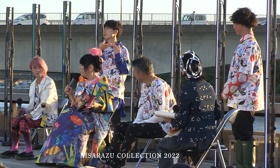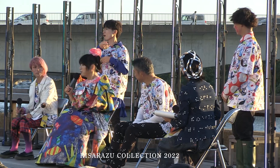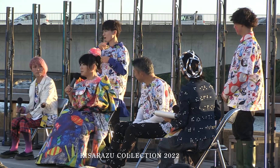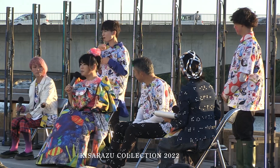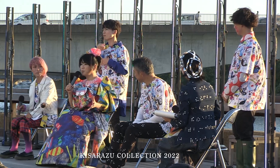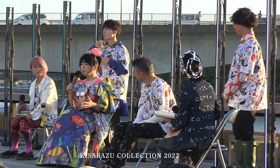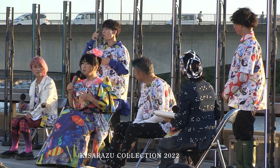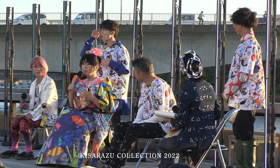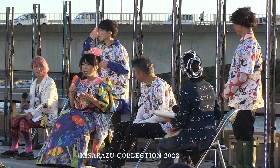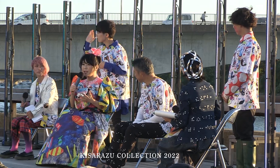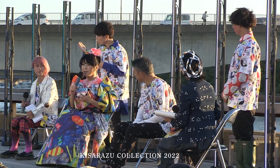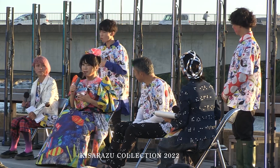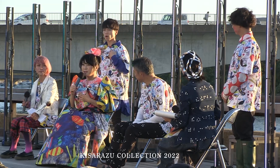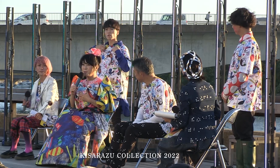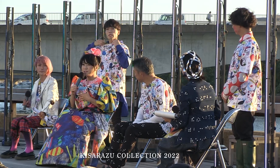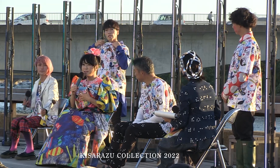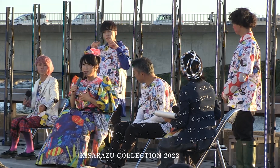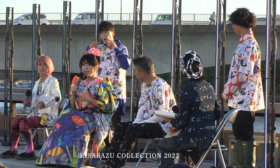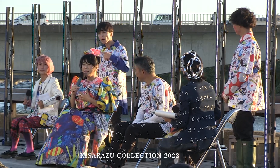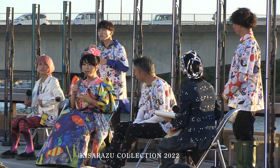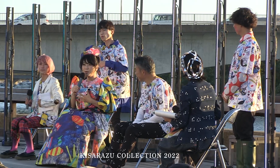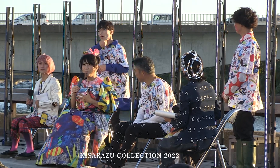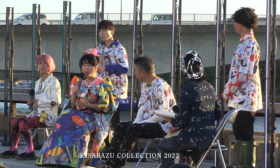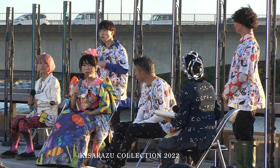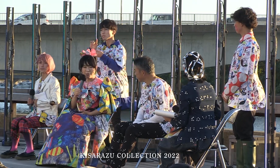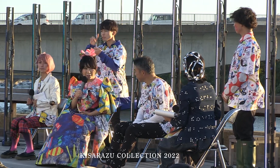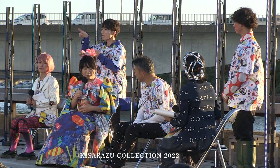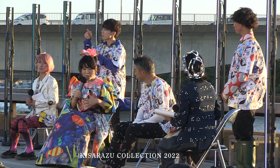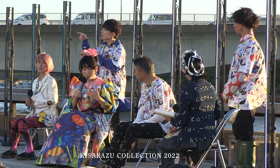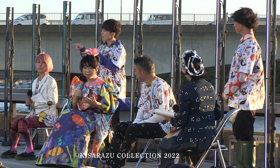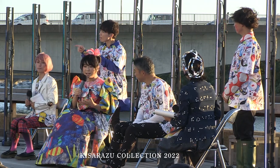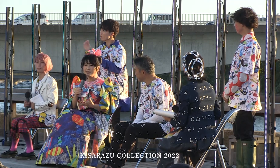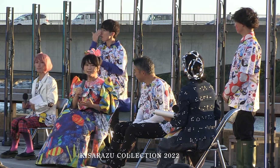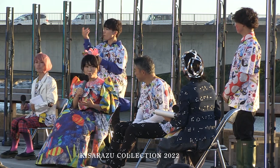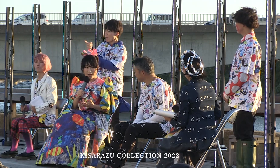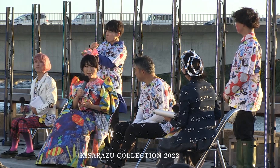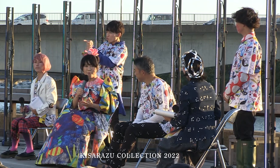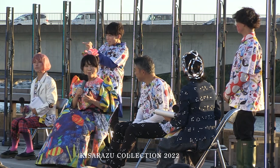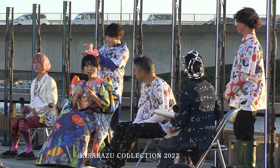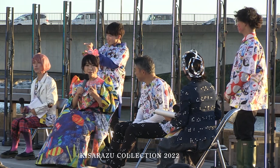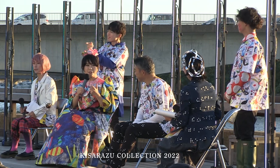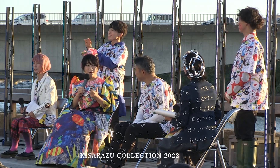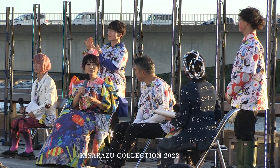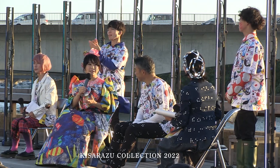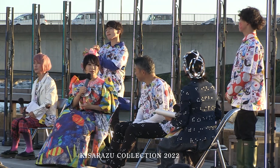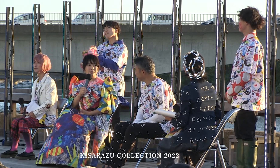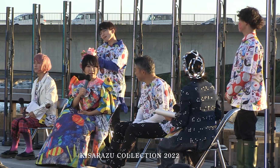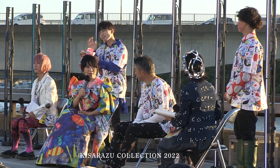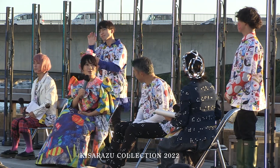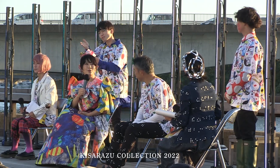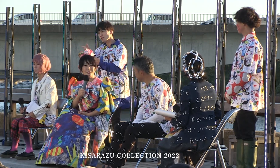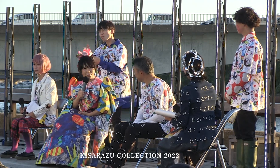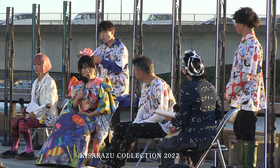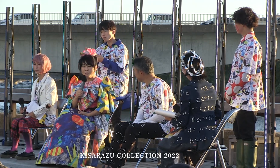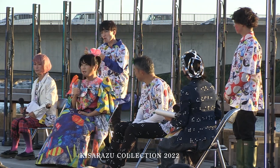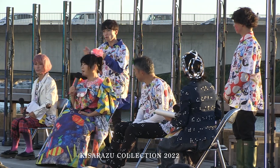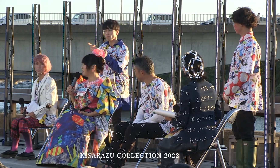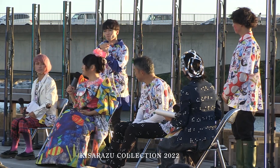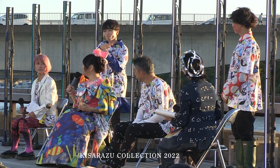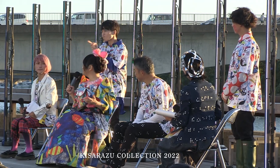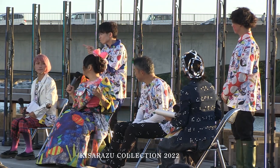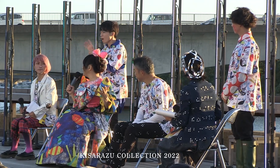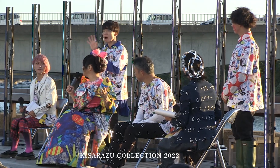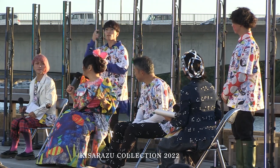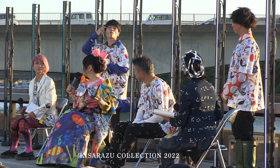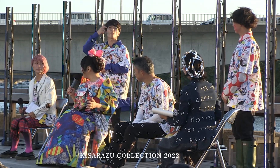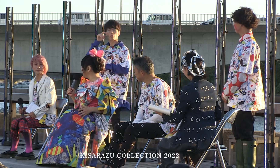けど、着るもので気持ちって人間ってこう前向きになれたりとか、すごく左右されると思うんですよ。だから